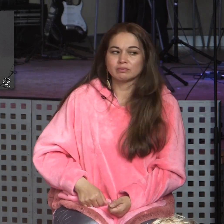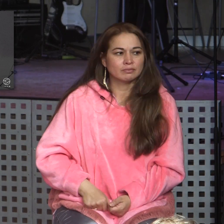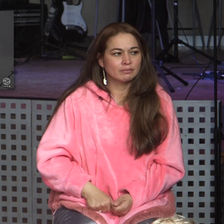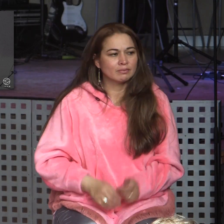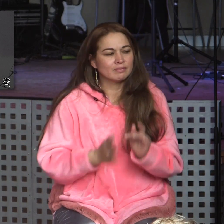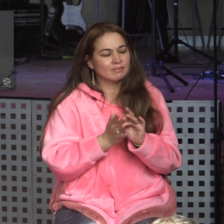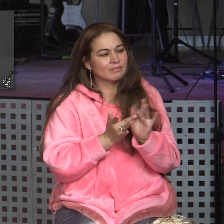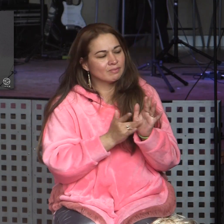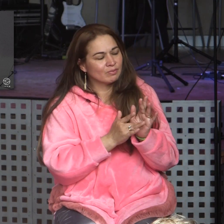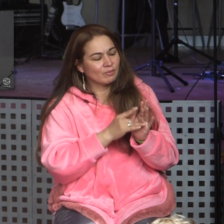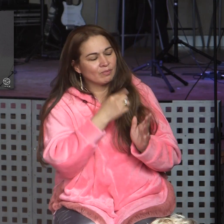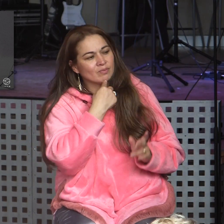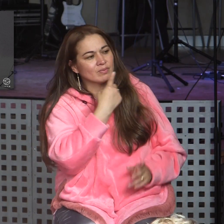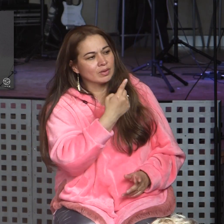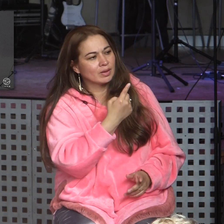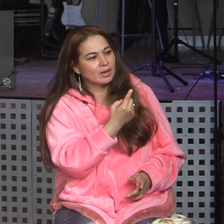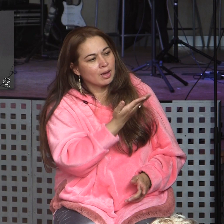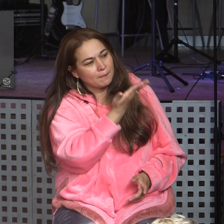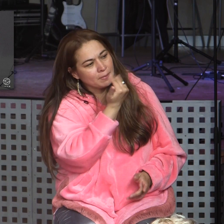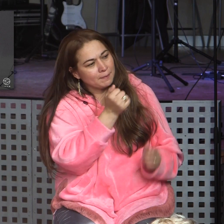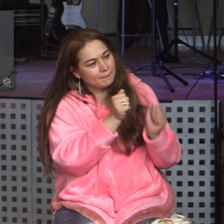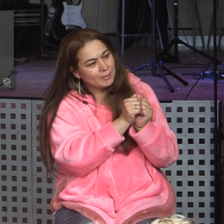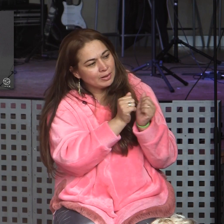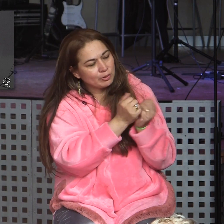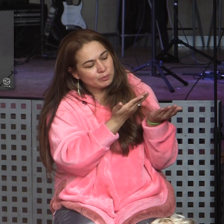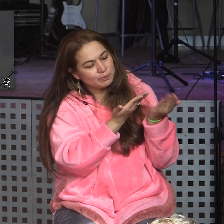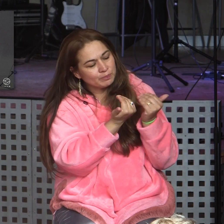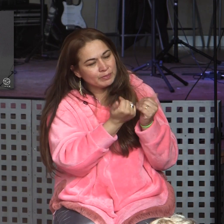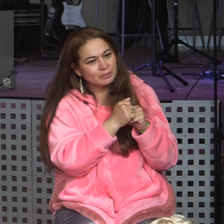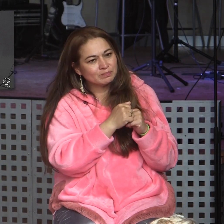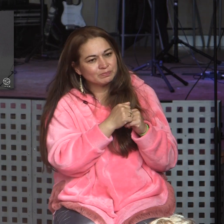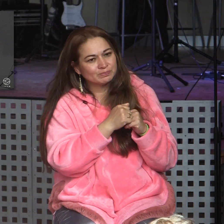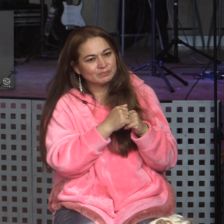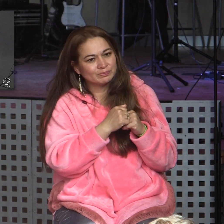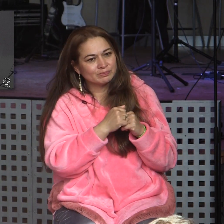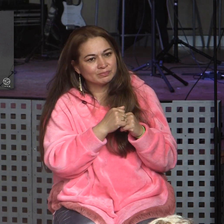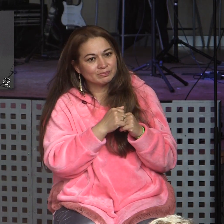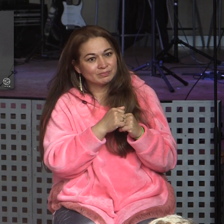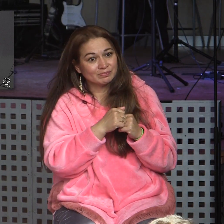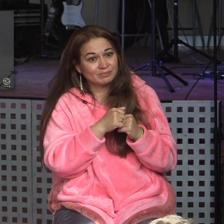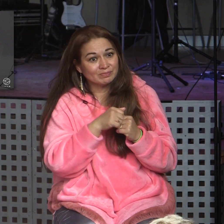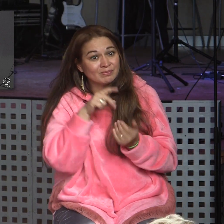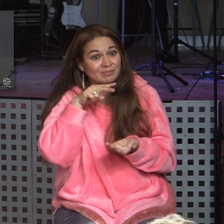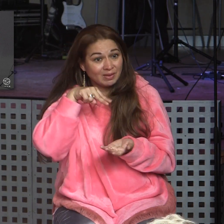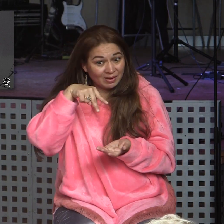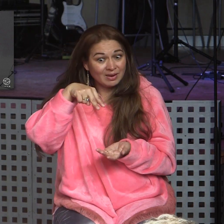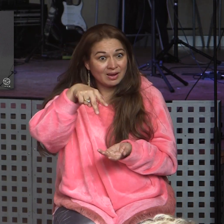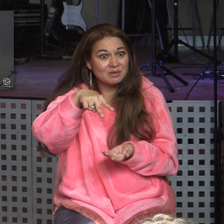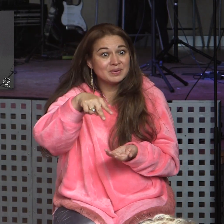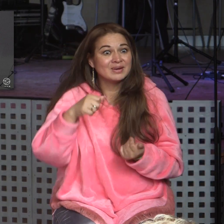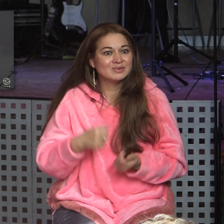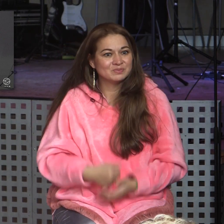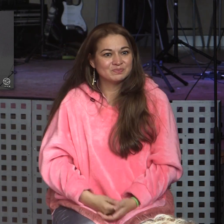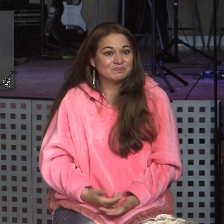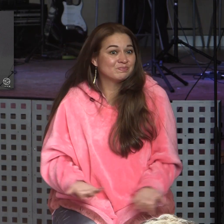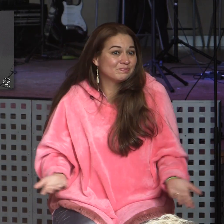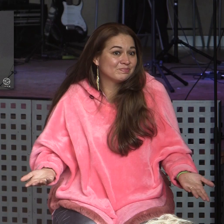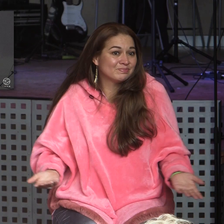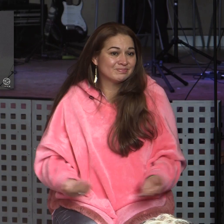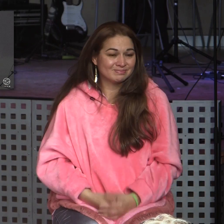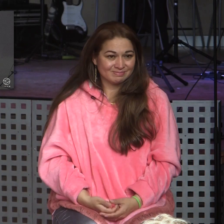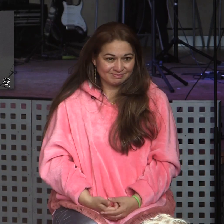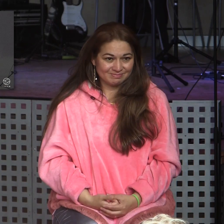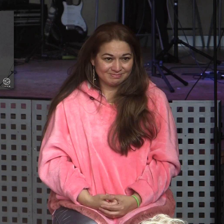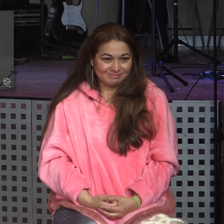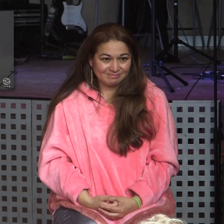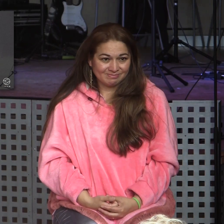eso podemos sostenernos, mantenernos mirando como al invisible,